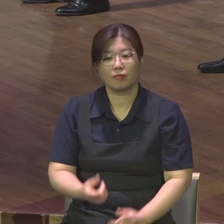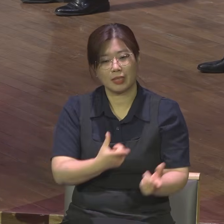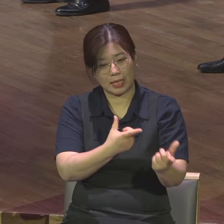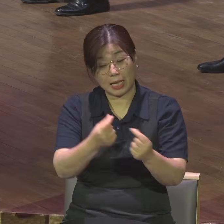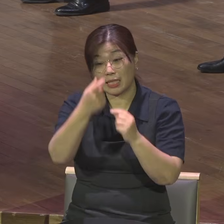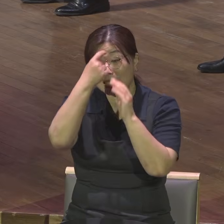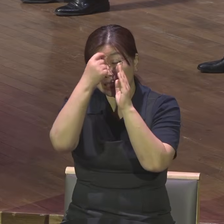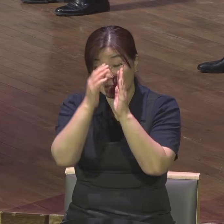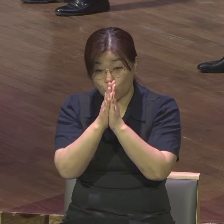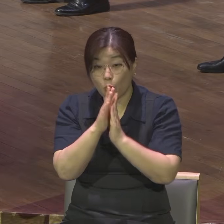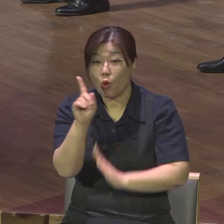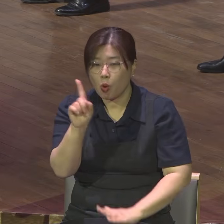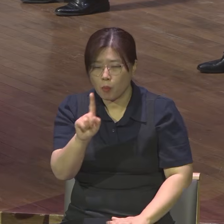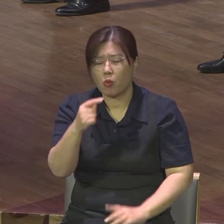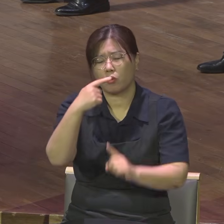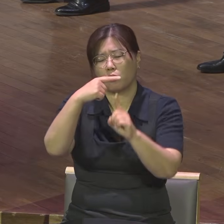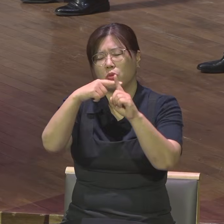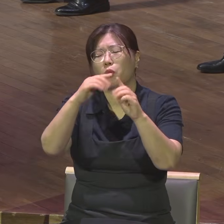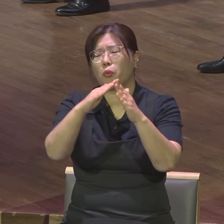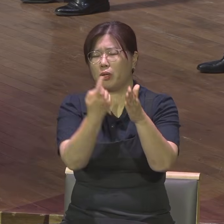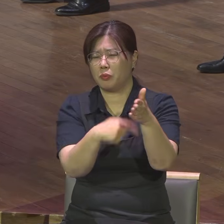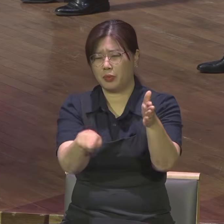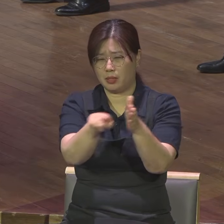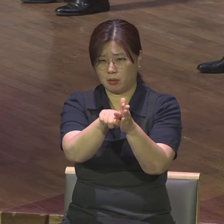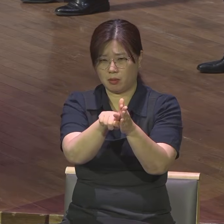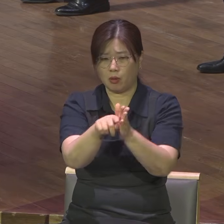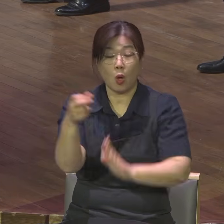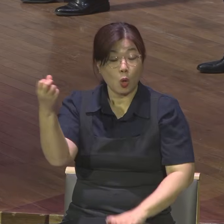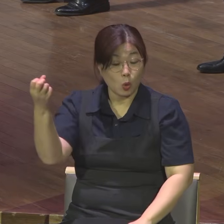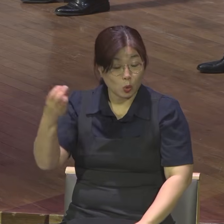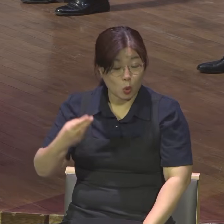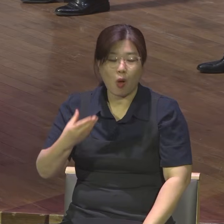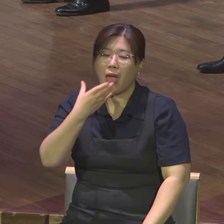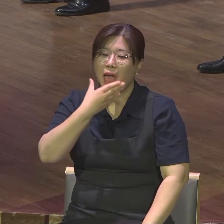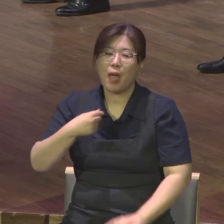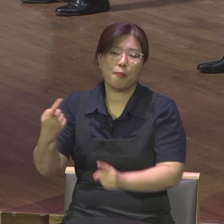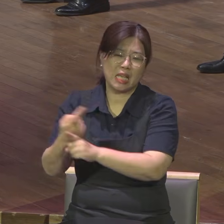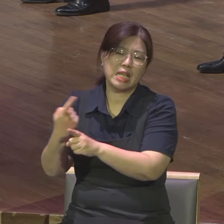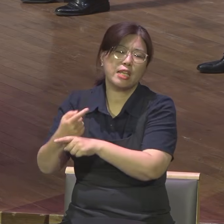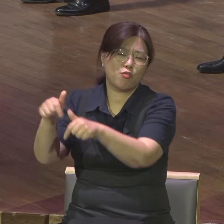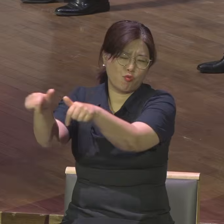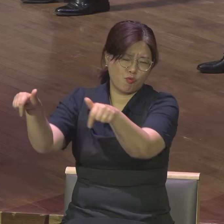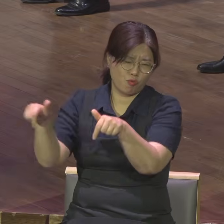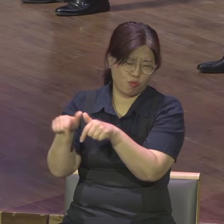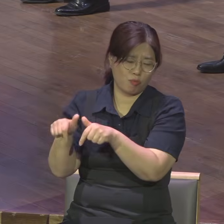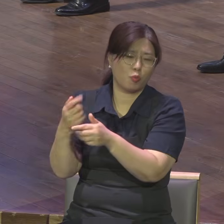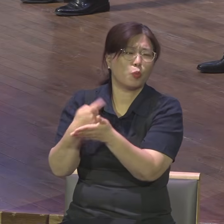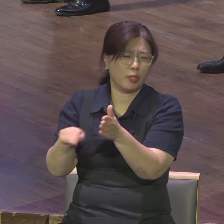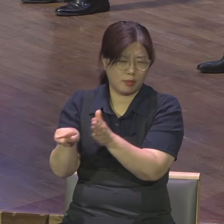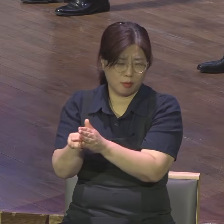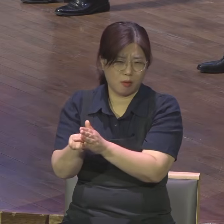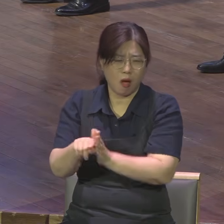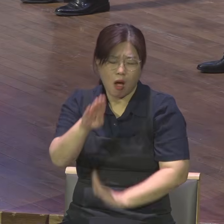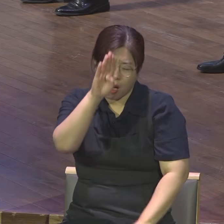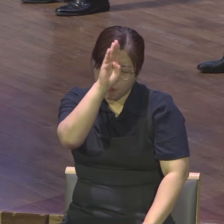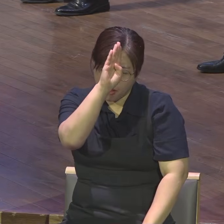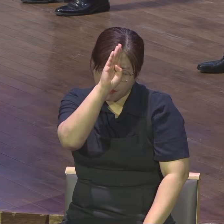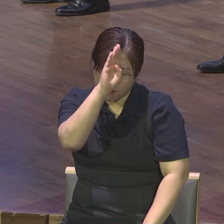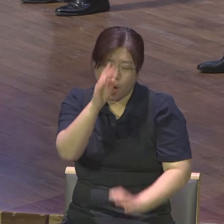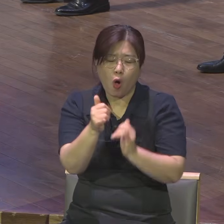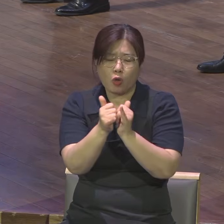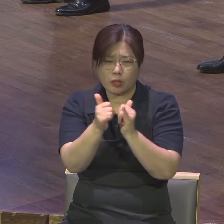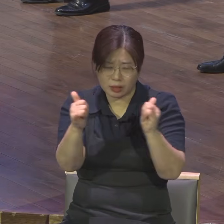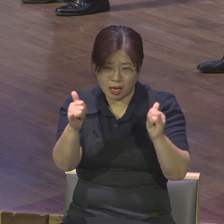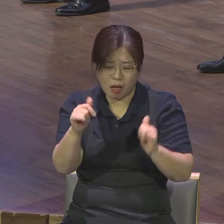위하여 기도하겠습니다. 특히 우리 기관 보고를 드린 해피힐링국의 사역을 통해서 예언의 모든 환우들이 하나님의 말씀과 예수 그리스도의 능력으로